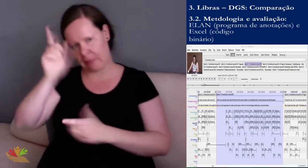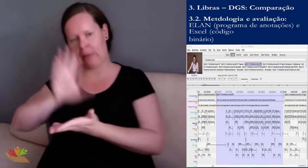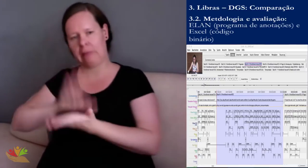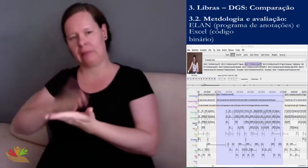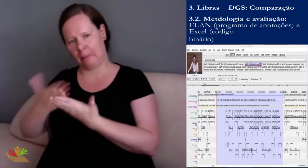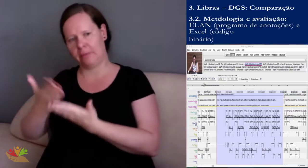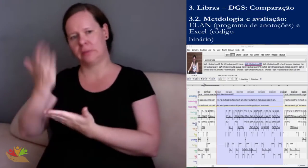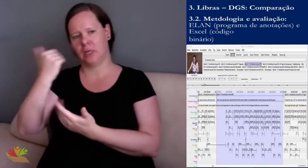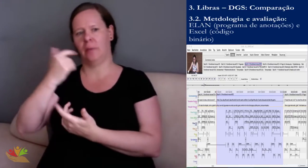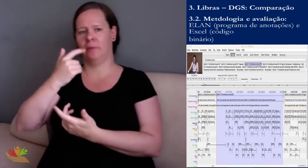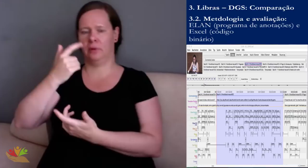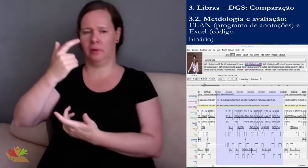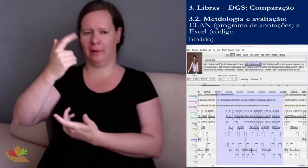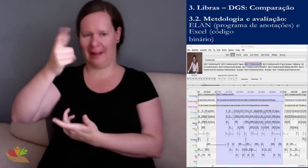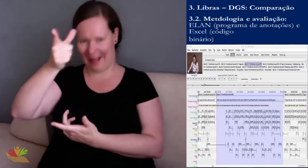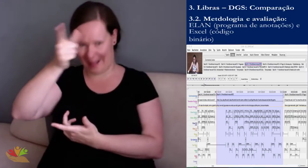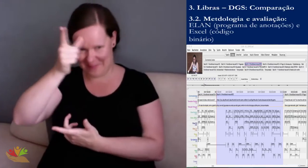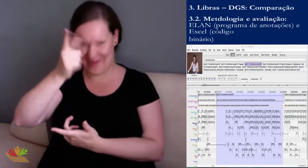Então,